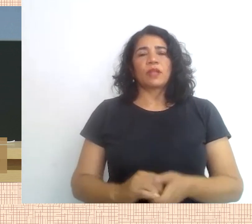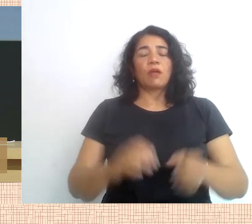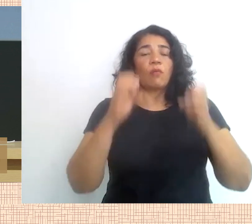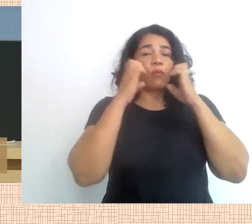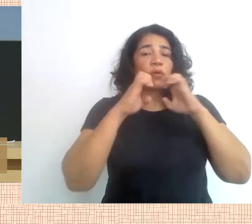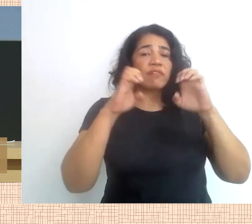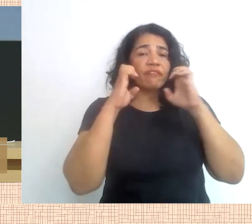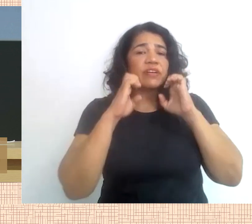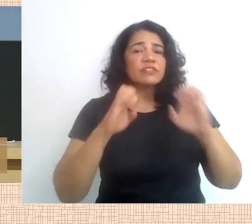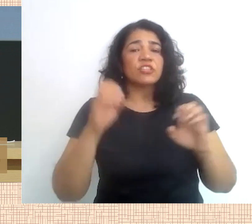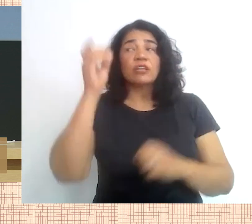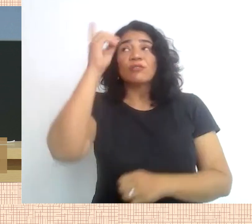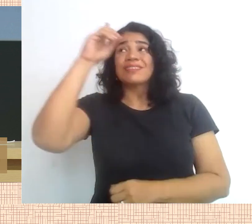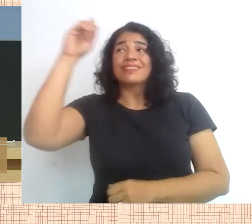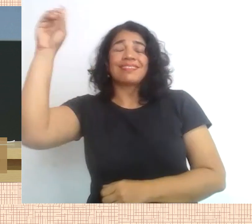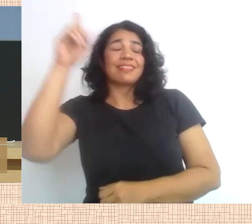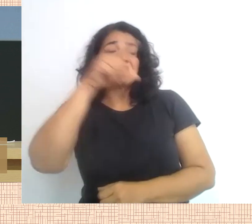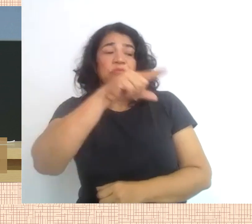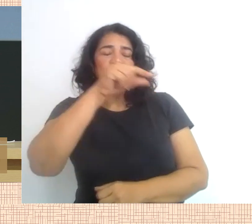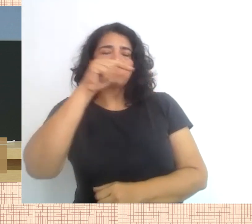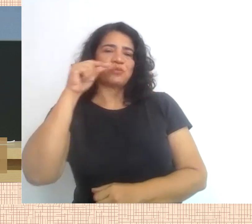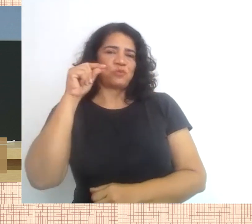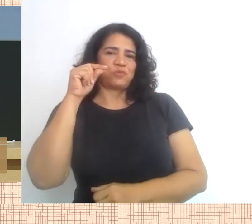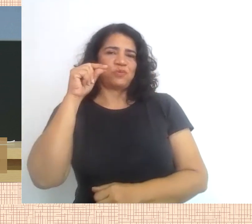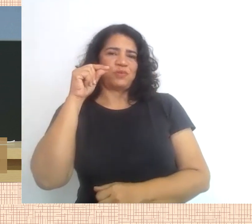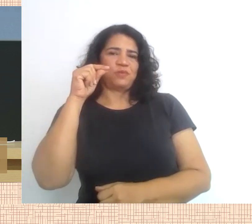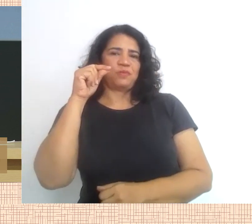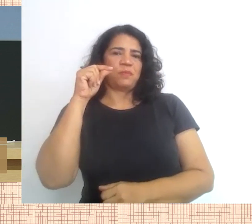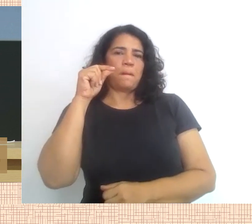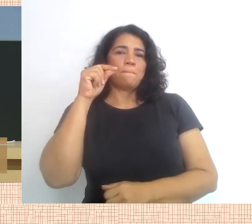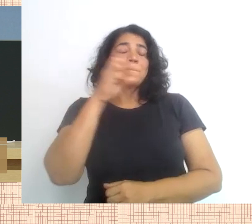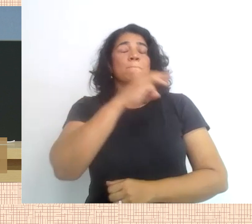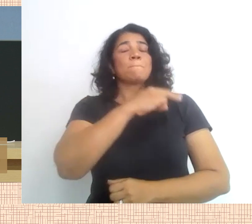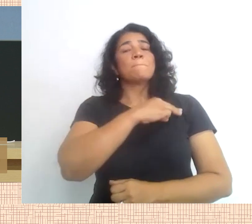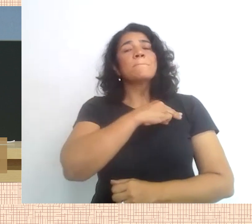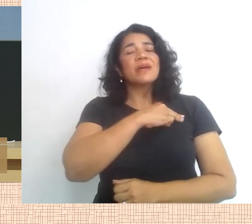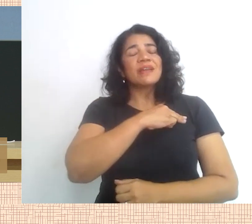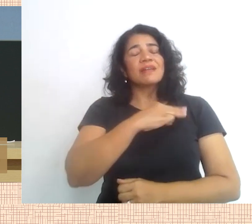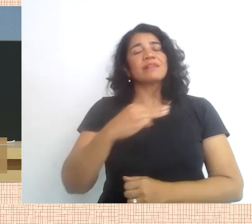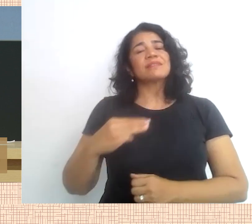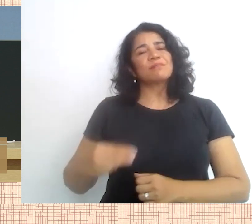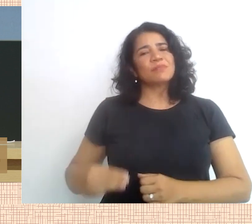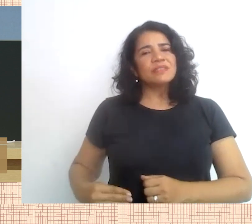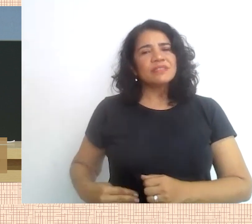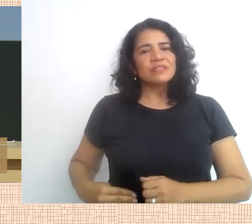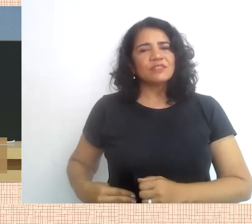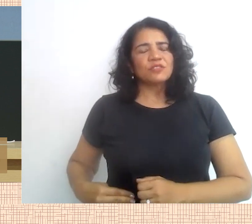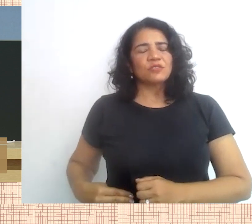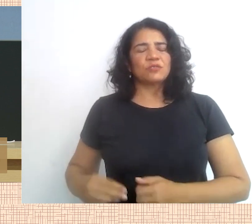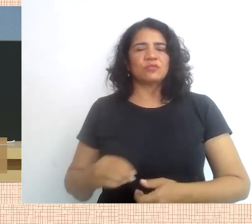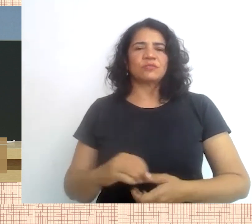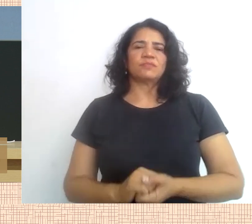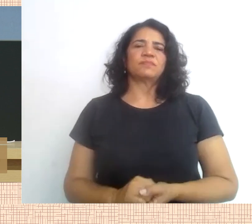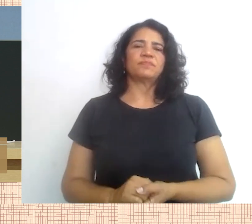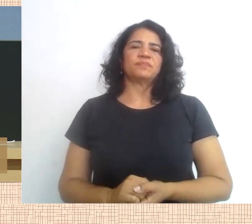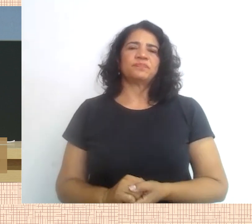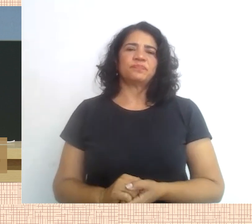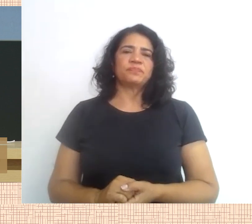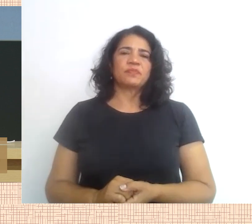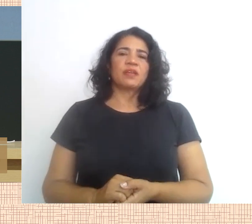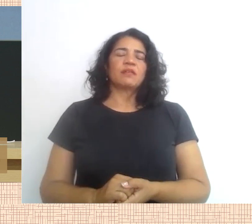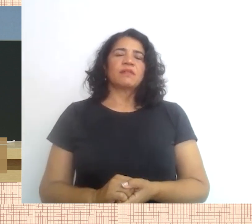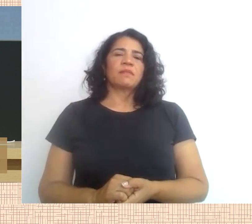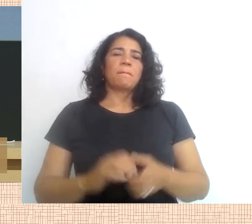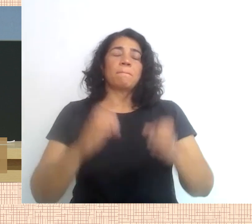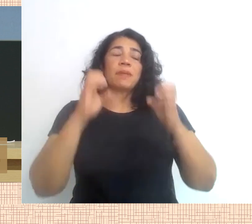concedida segundo a força operante do seu poder. Aqui é outro ponto importante, irmãos. Se ele